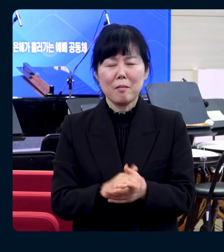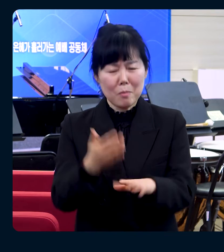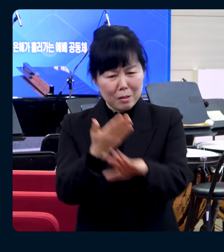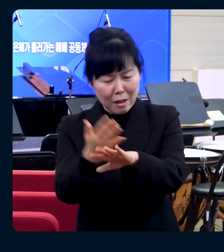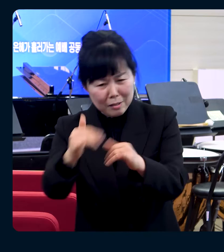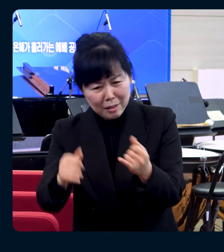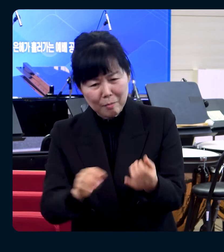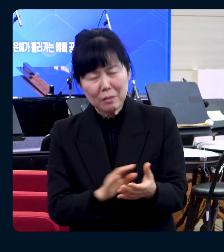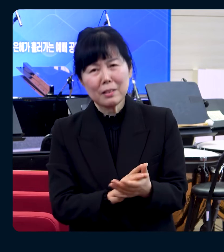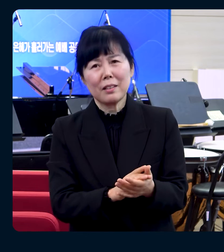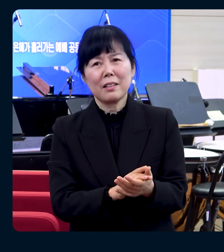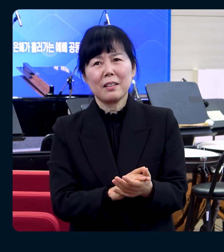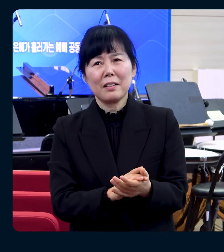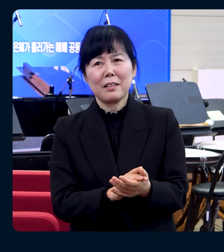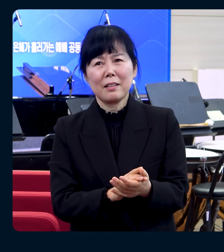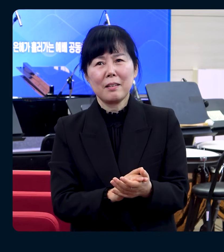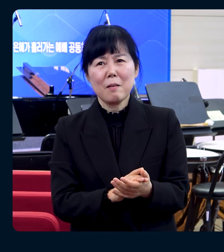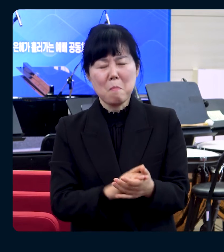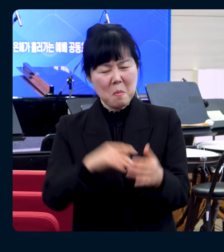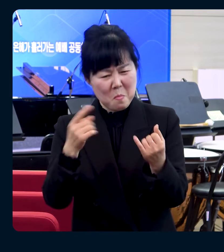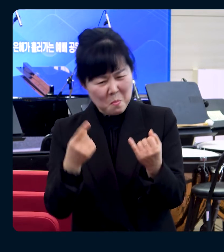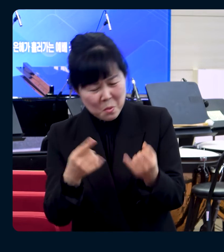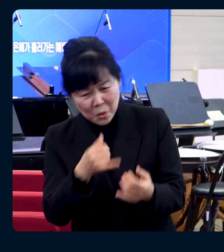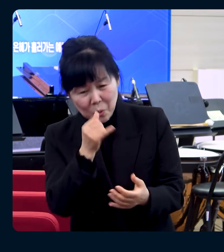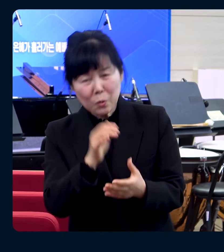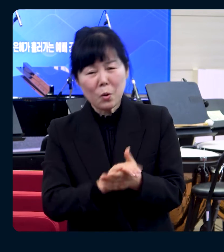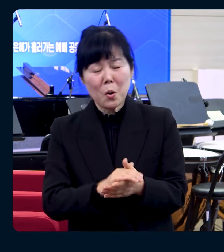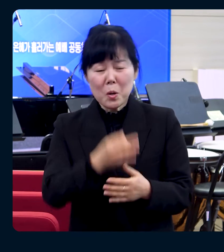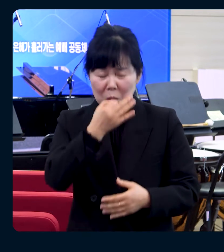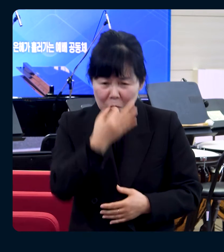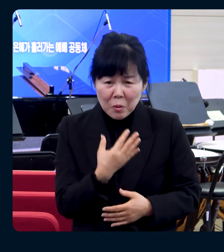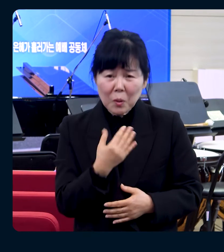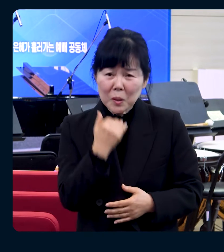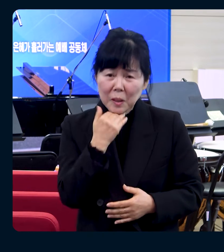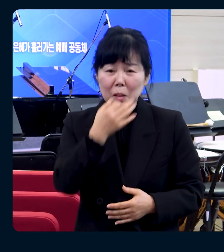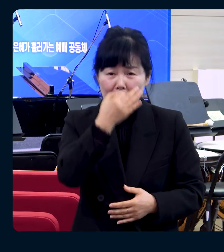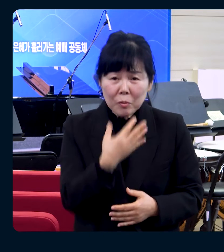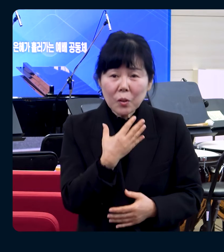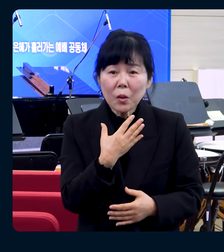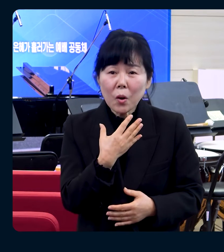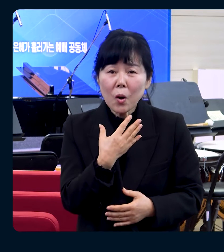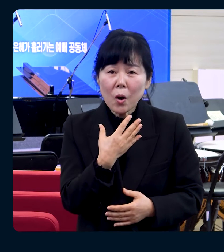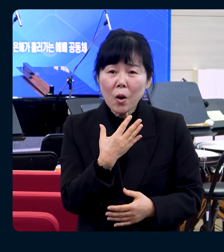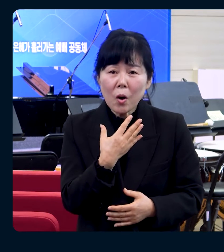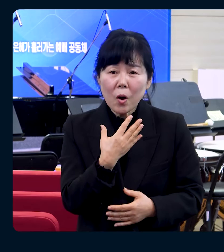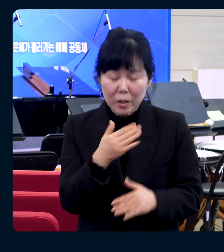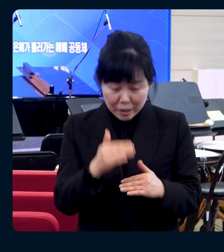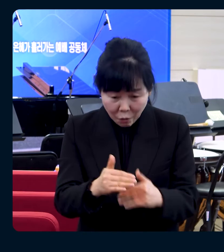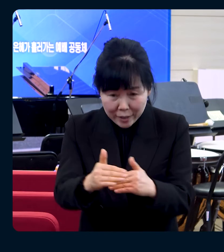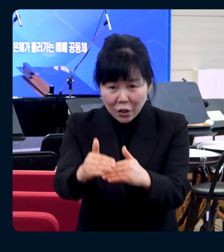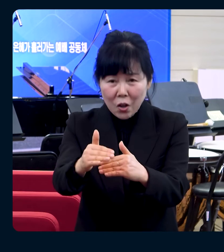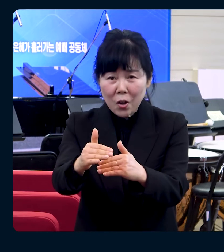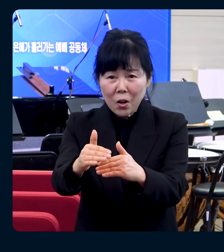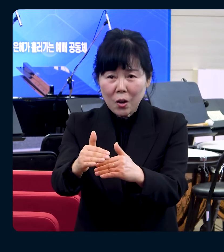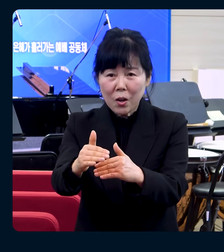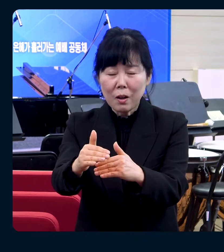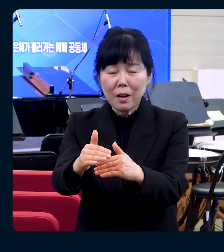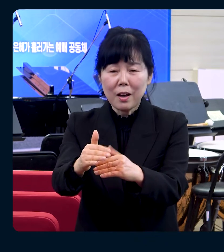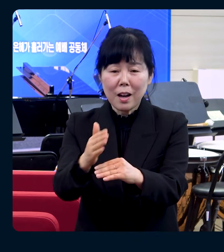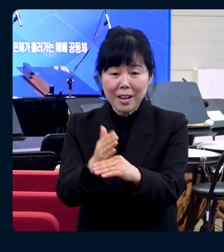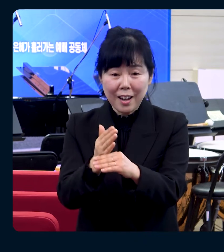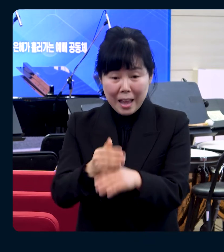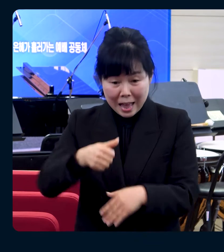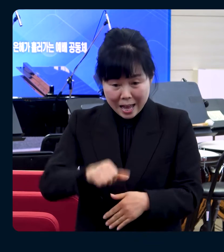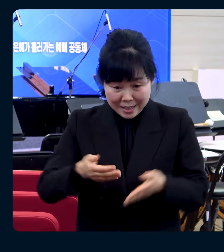사람들이 이야기하고 사람들이 비난하고 혹은 자신도 정말 힘들고 어려운 그 가운데서 그래도 지켜왔던 그 모든 것들이